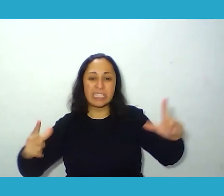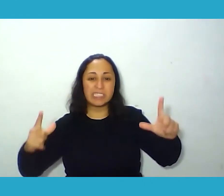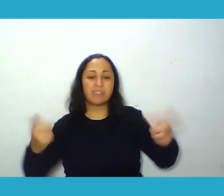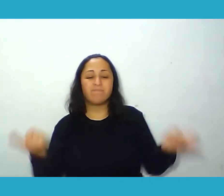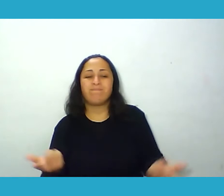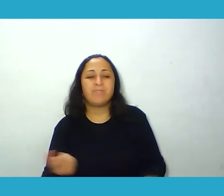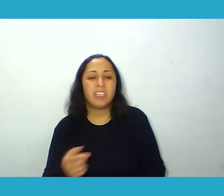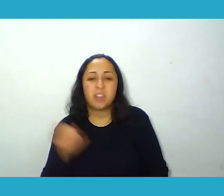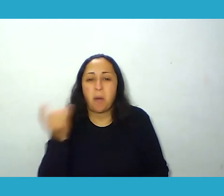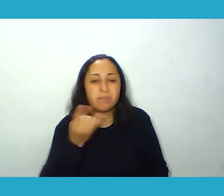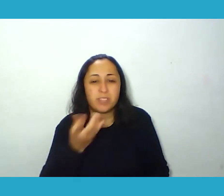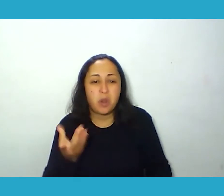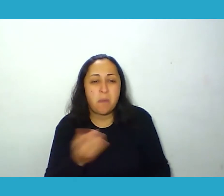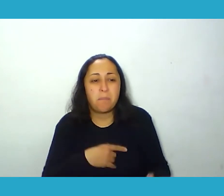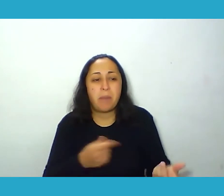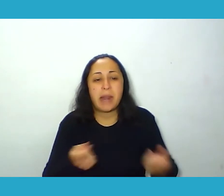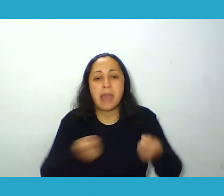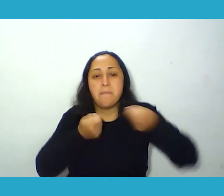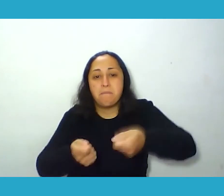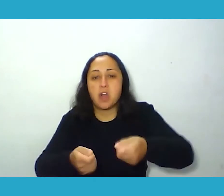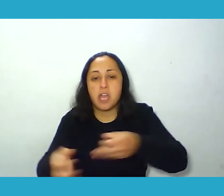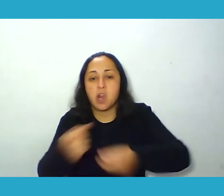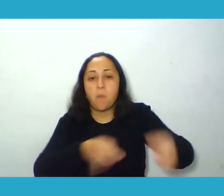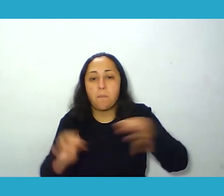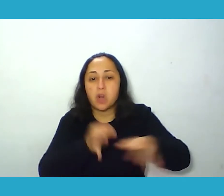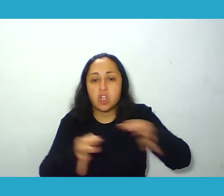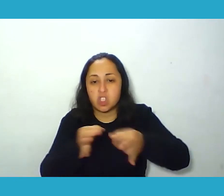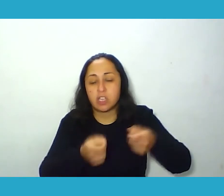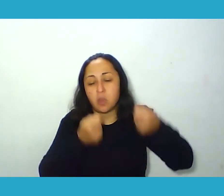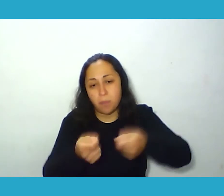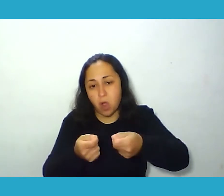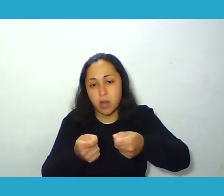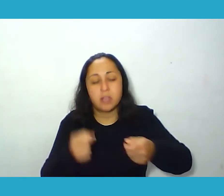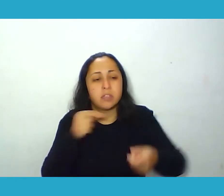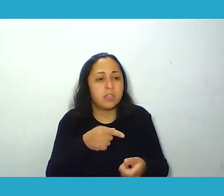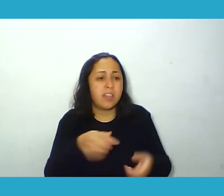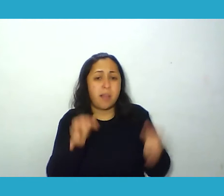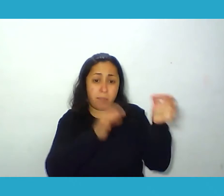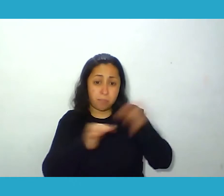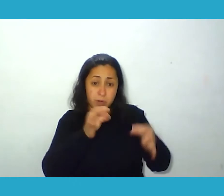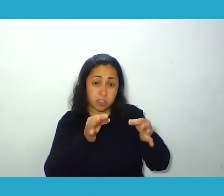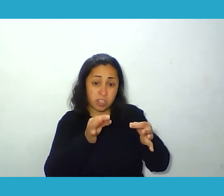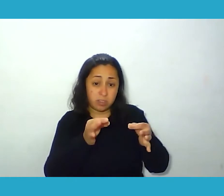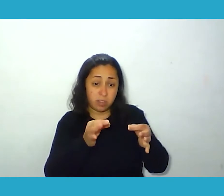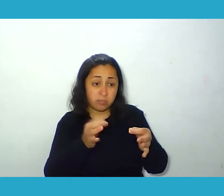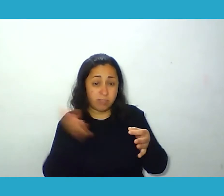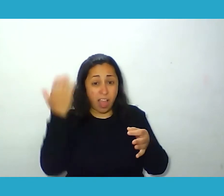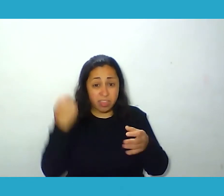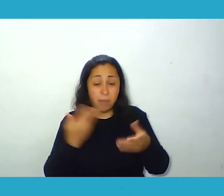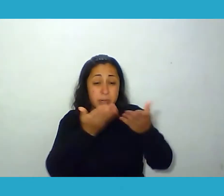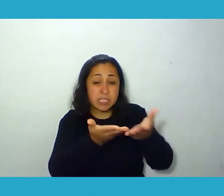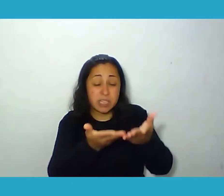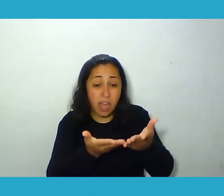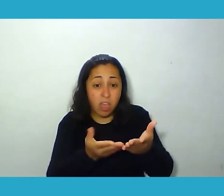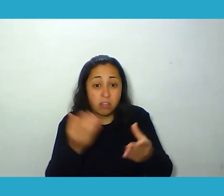artilugio para imponer un proyecto a espaldas del pueblo. Dice que este proyecto fue presentado sin los anexos,